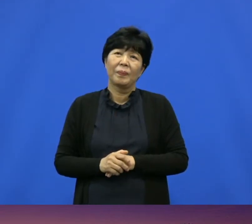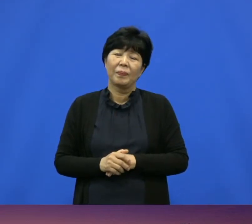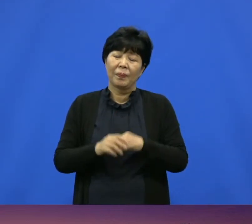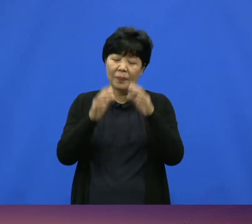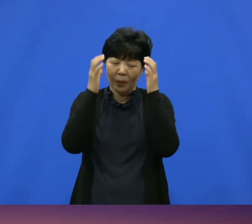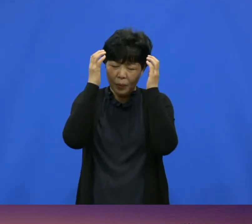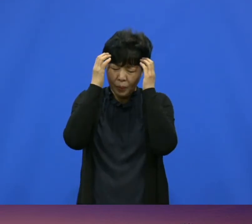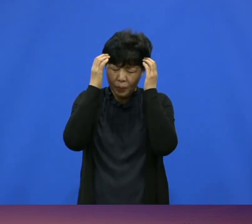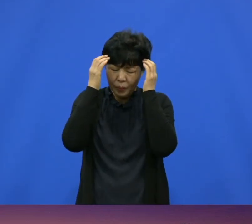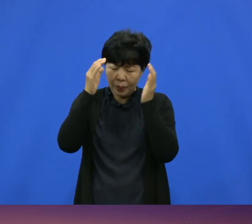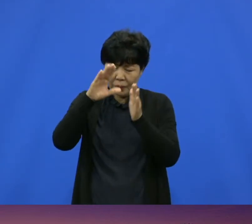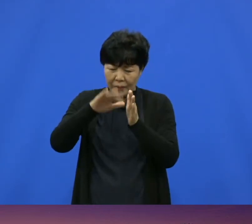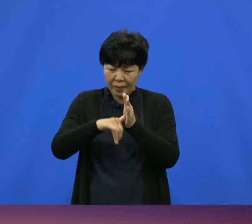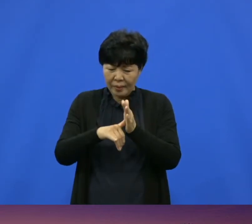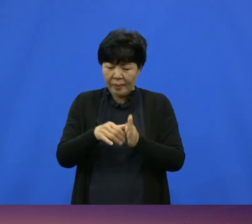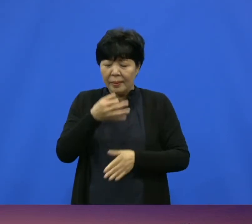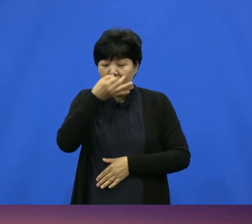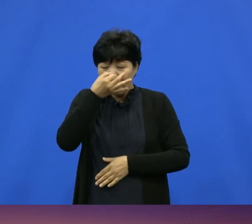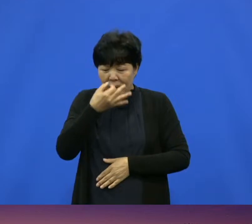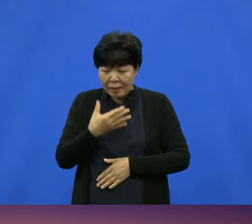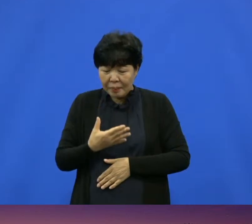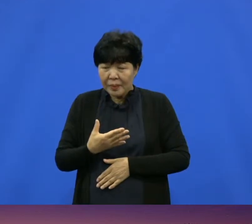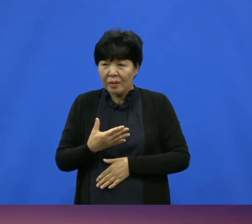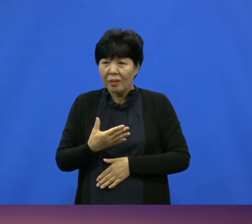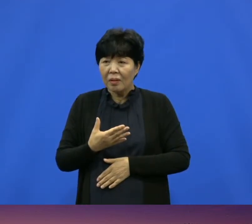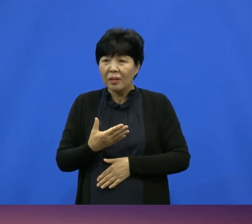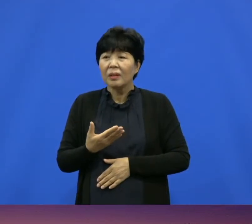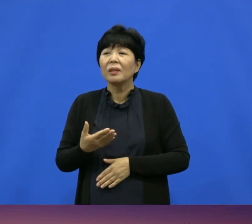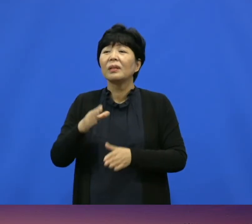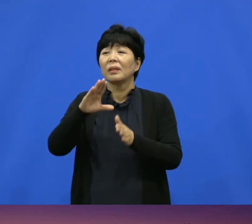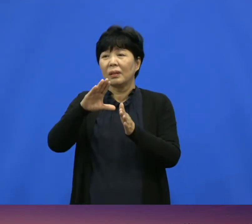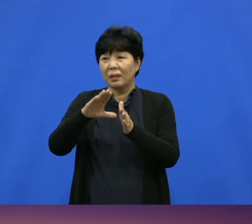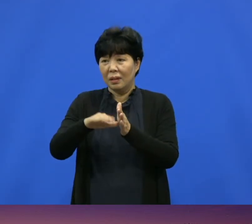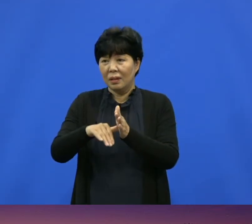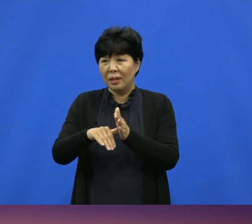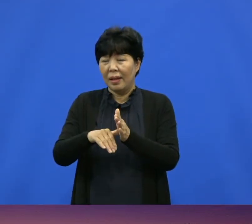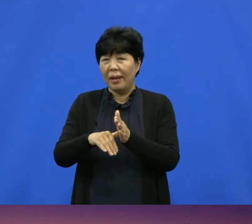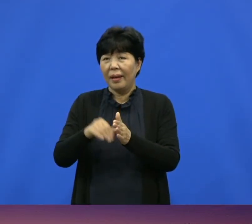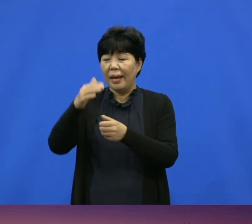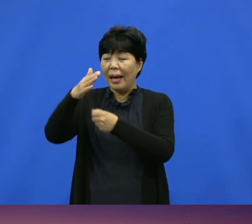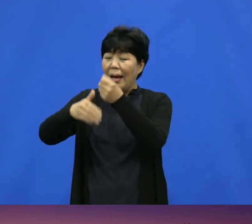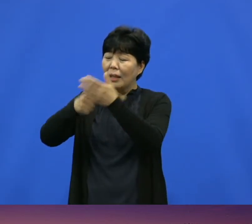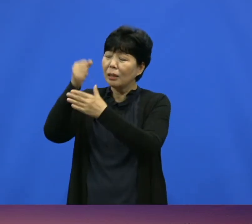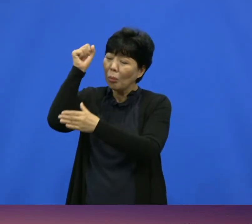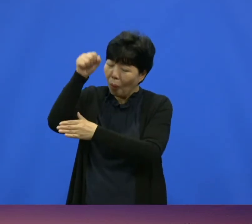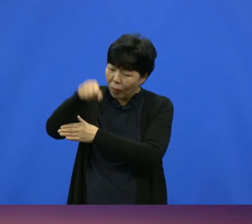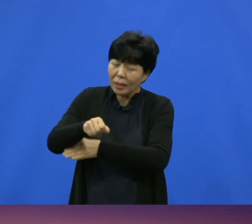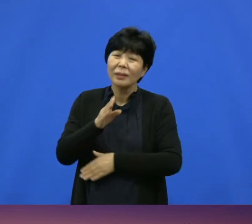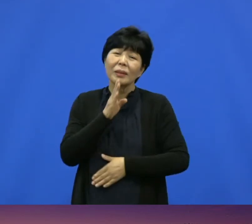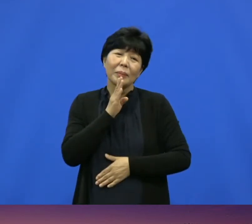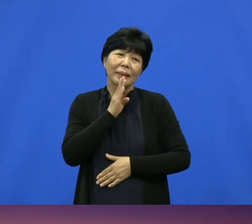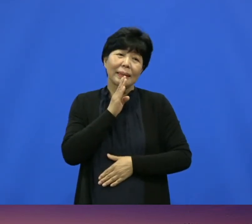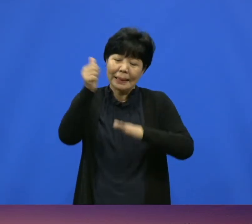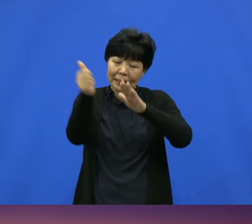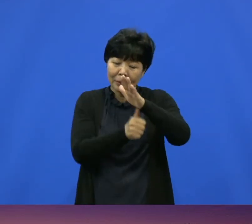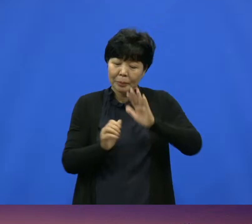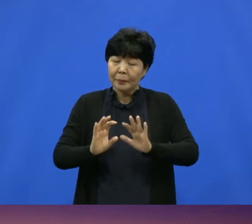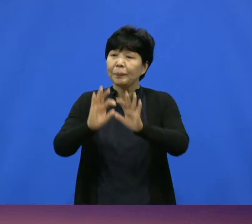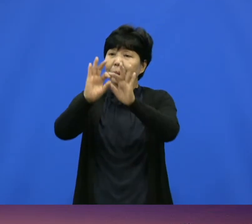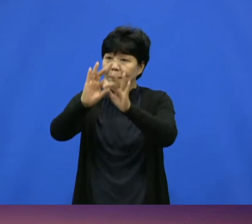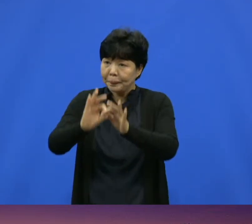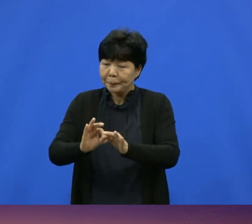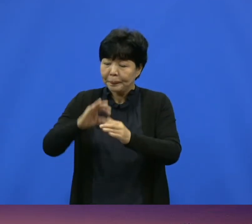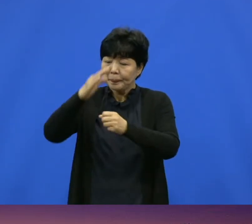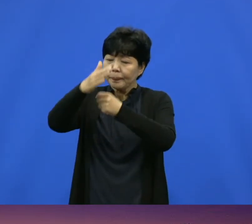고통의 순간에 힘들지만 그것을 허락하신 하나님의 뜻이 분명한 거예요. 그 실패를 통하여 하나님을